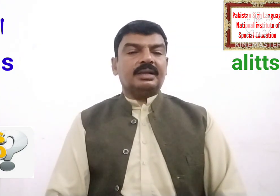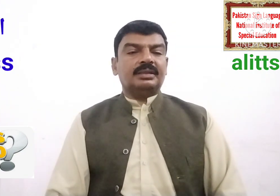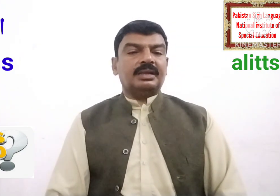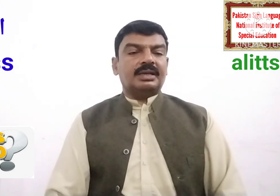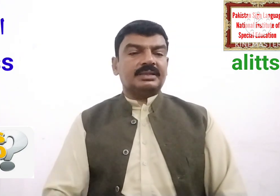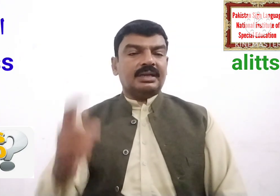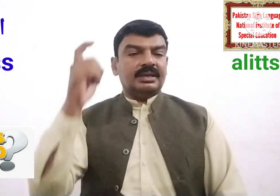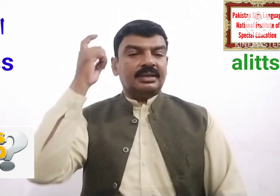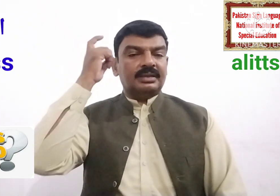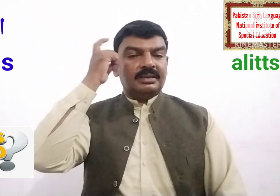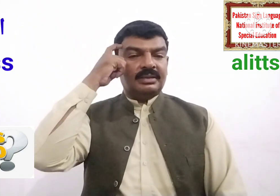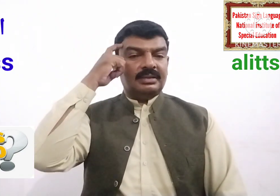अंदाजा,